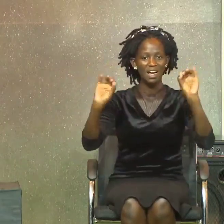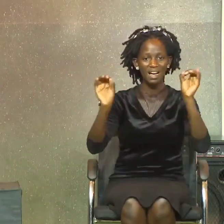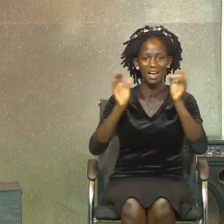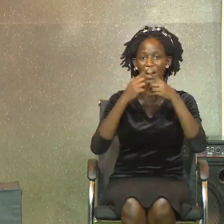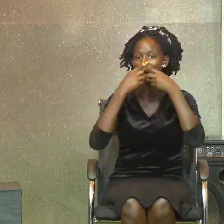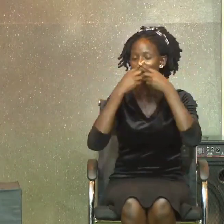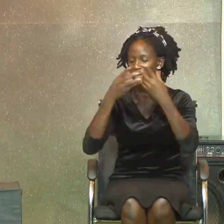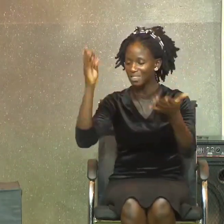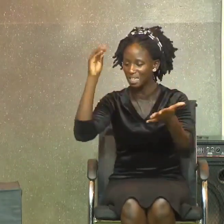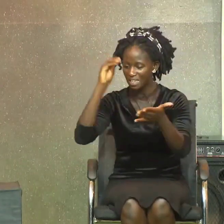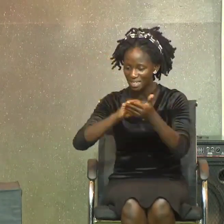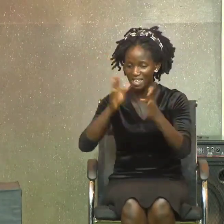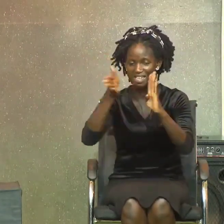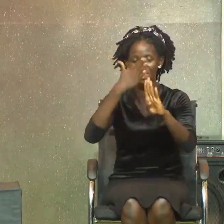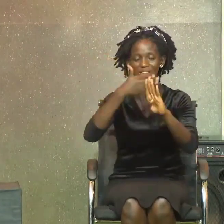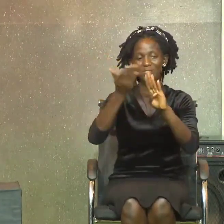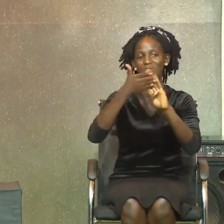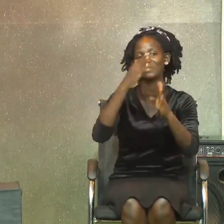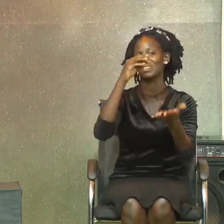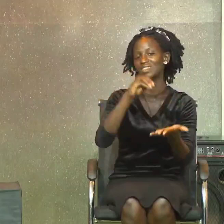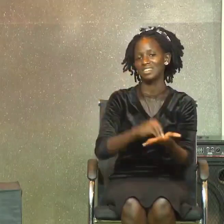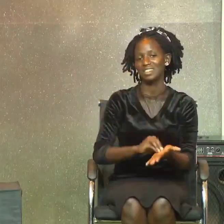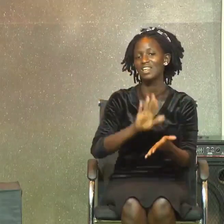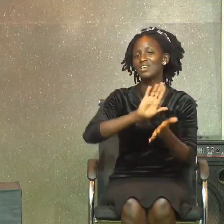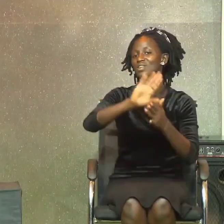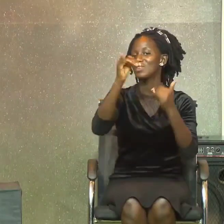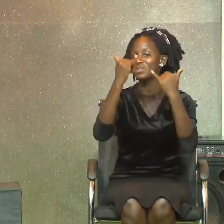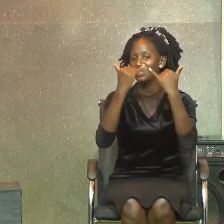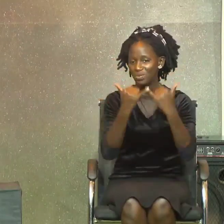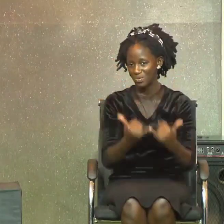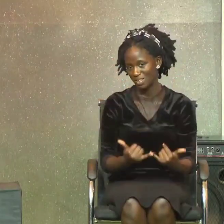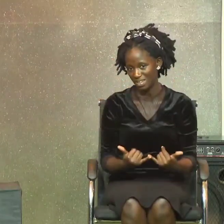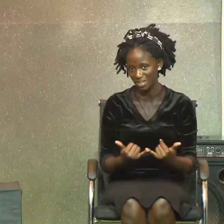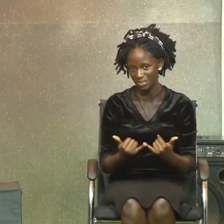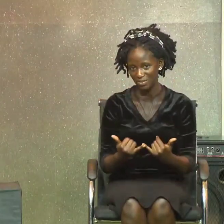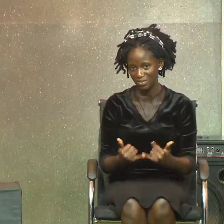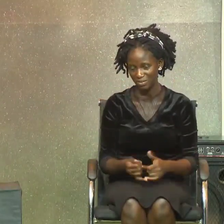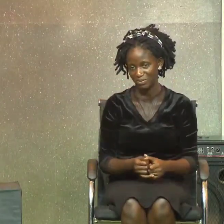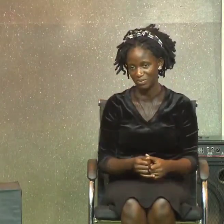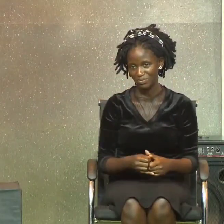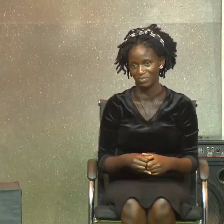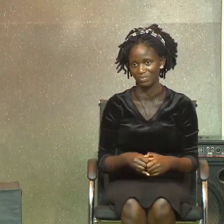buto konze kiki damu omukwane buto